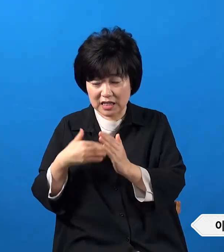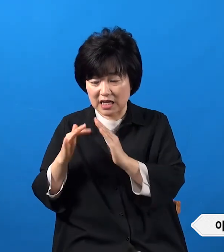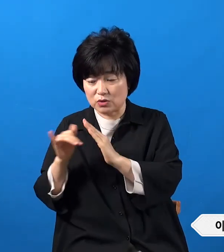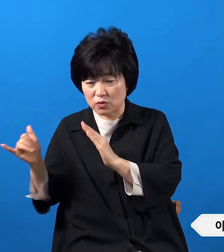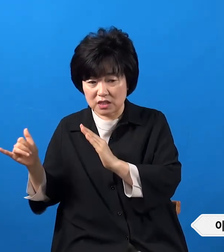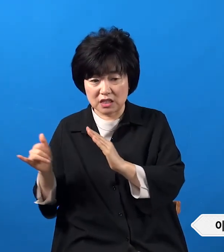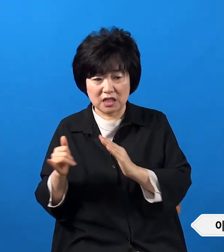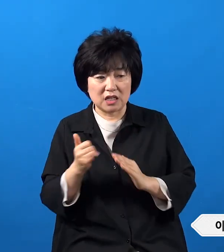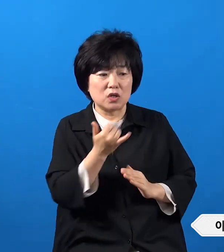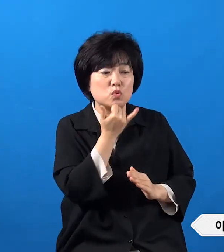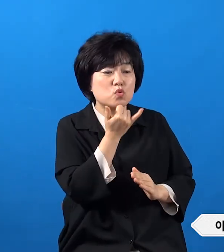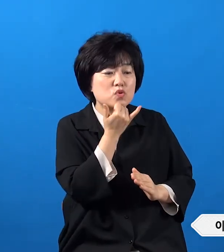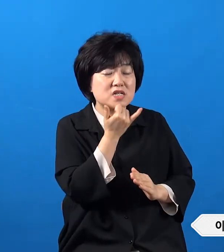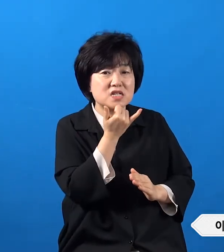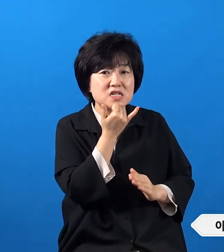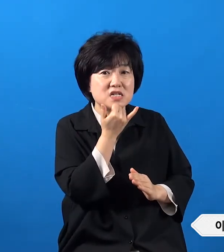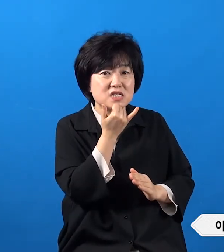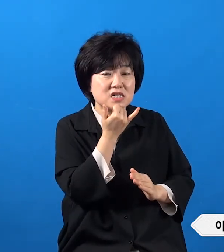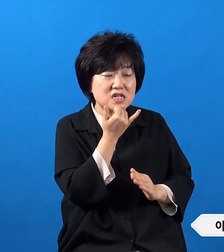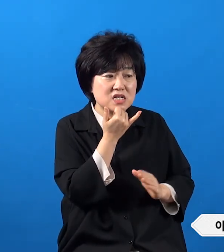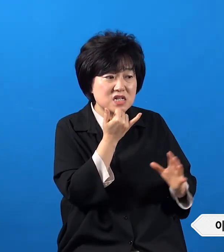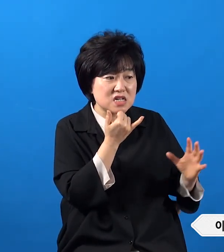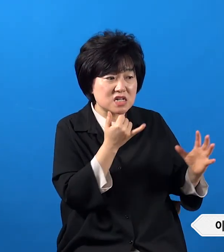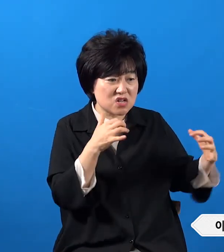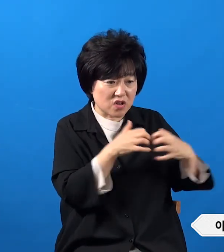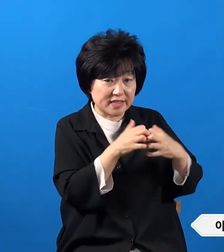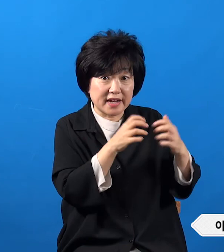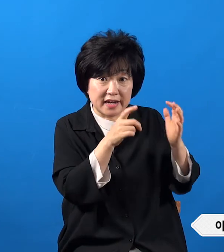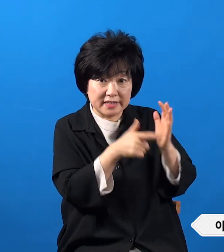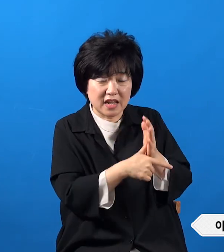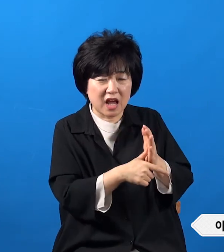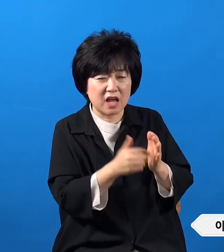독일의 나치 수용소에 잡혀갑니다.